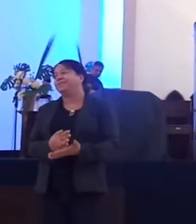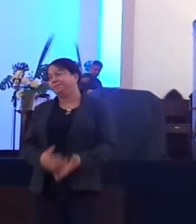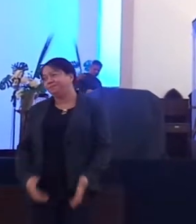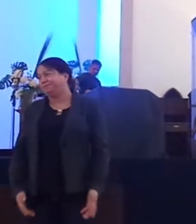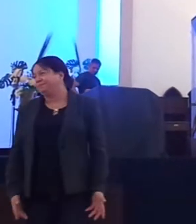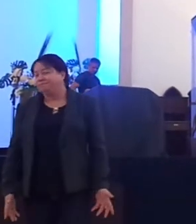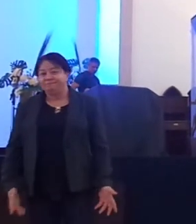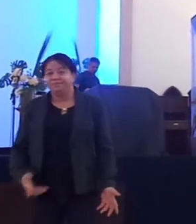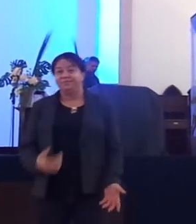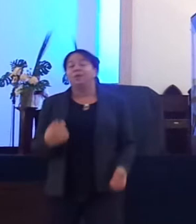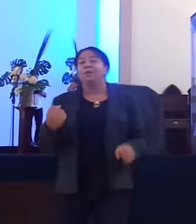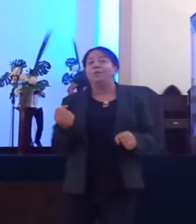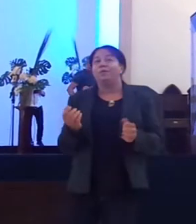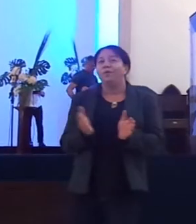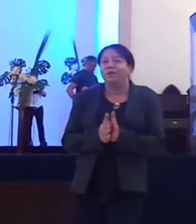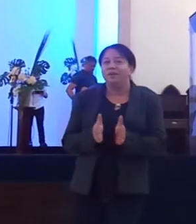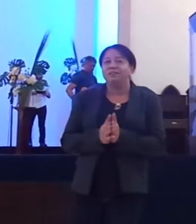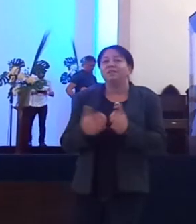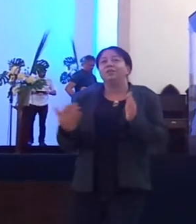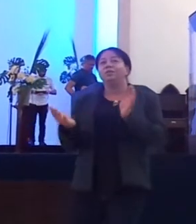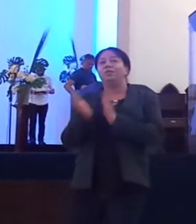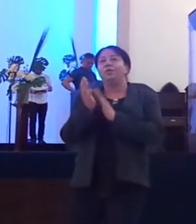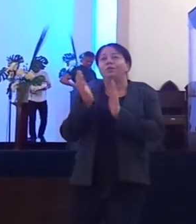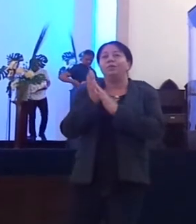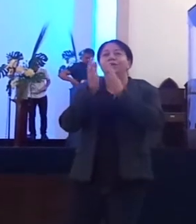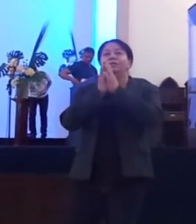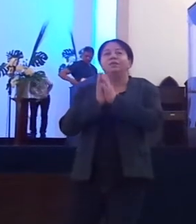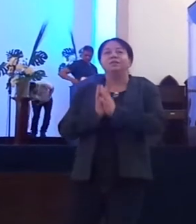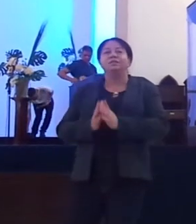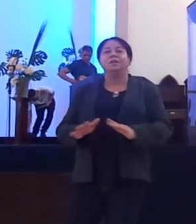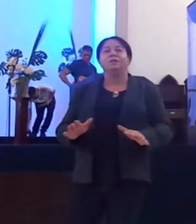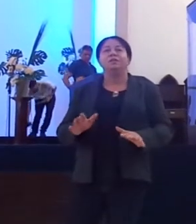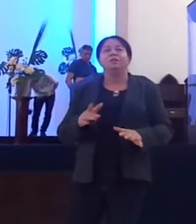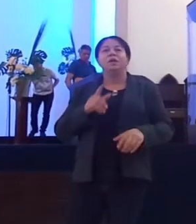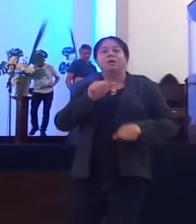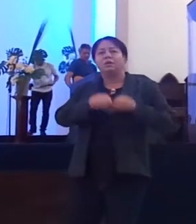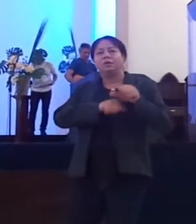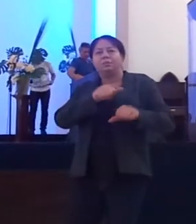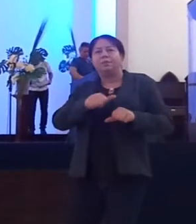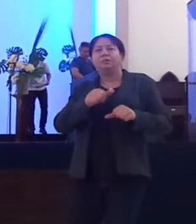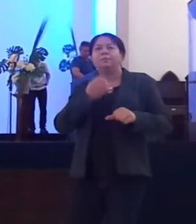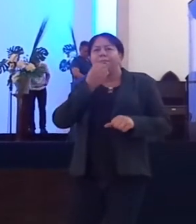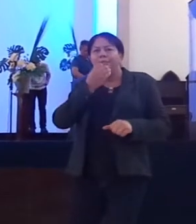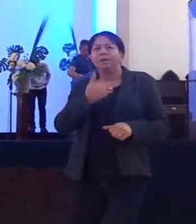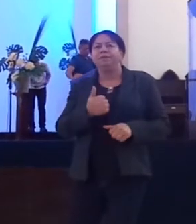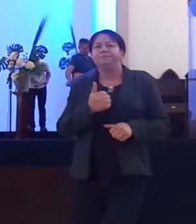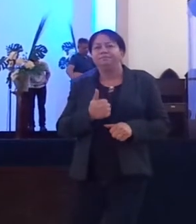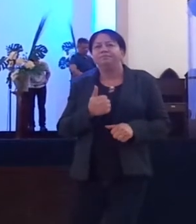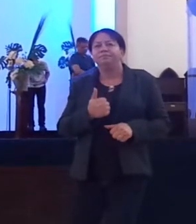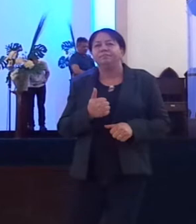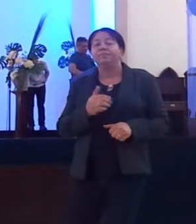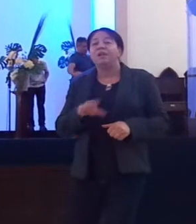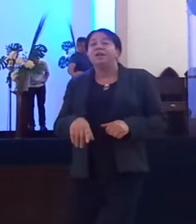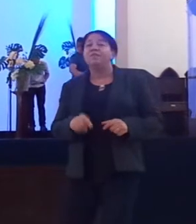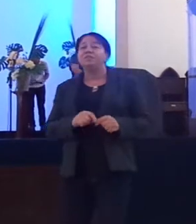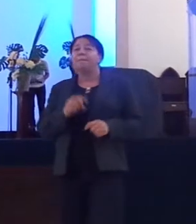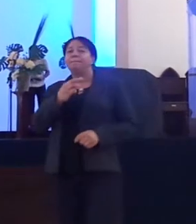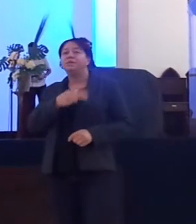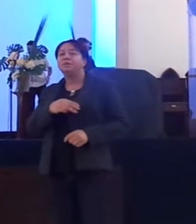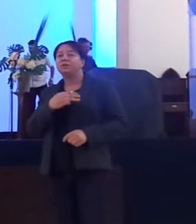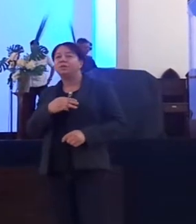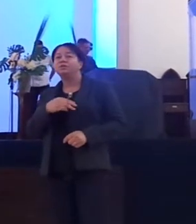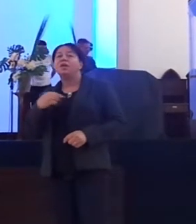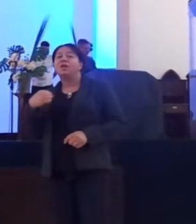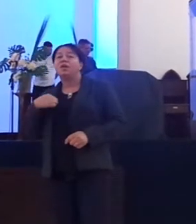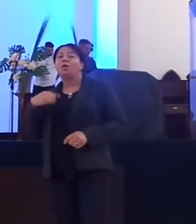palavra, oração, jejum, louvor, adoração, quebrantamento, tudo bem. Atos de misericórdia,